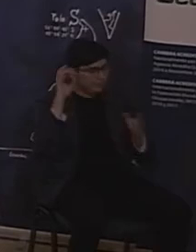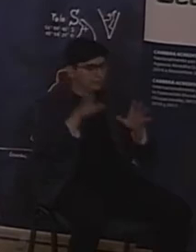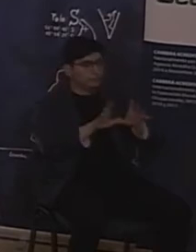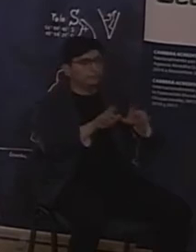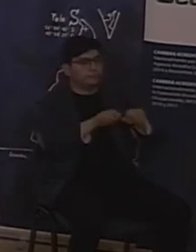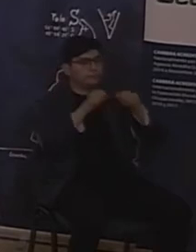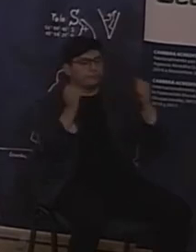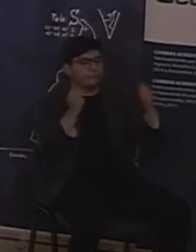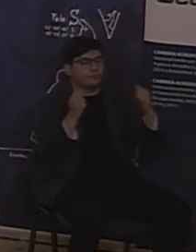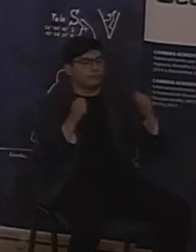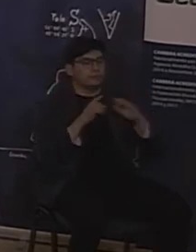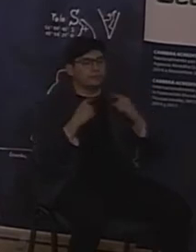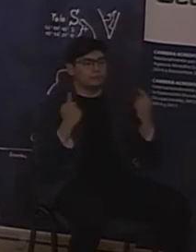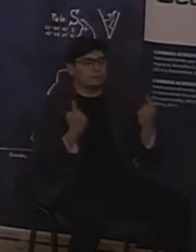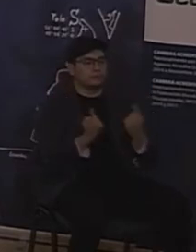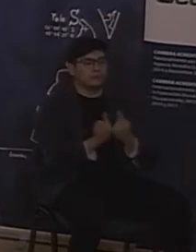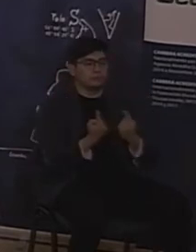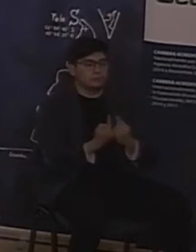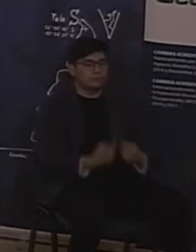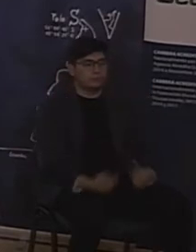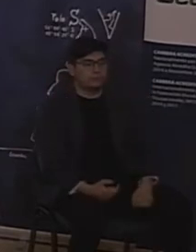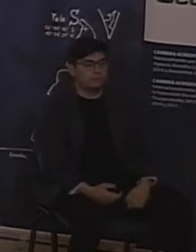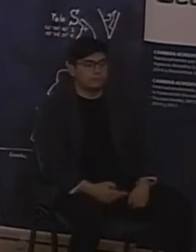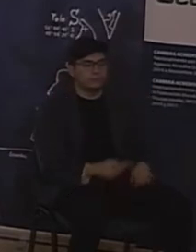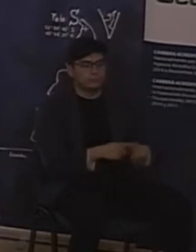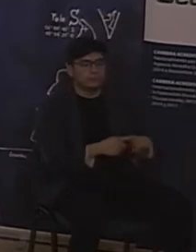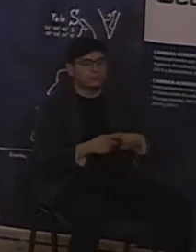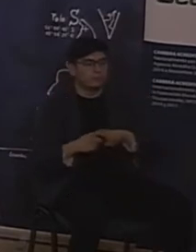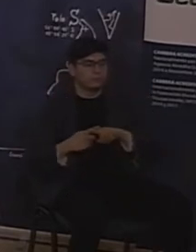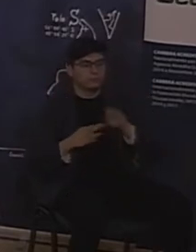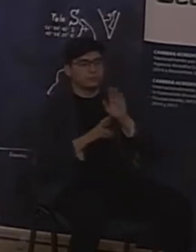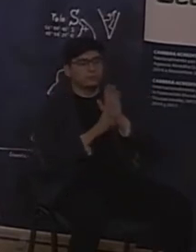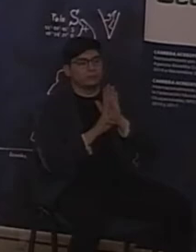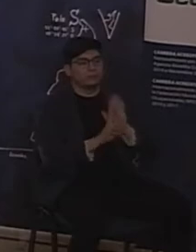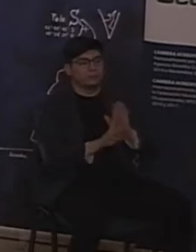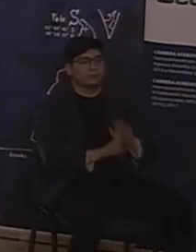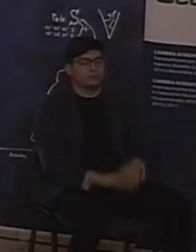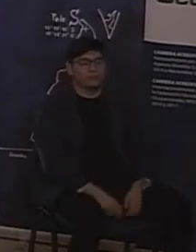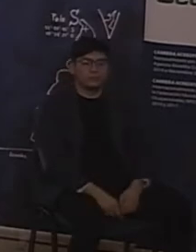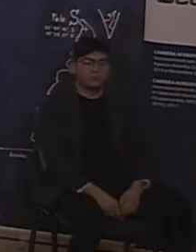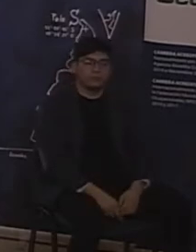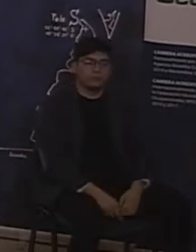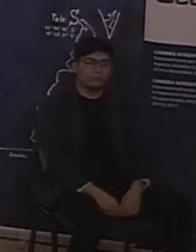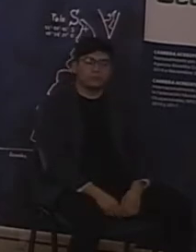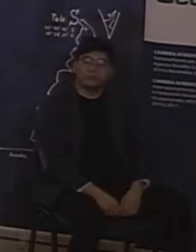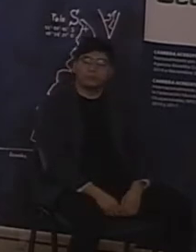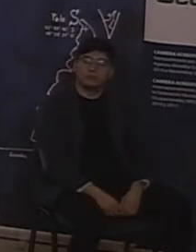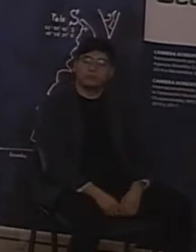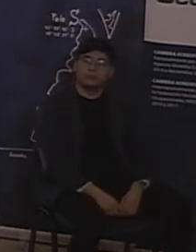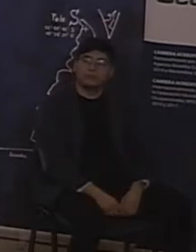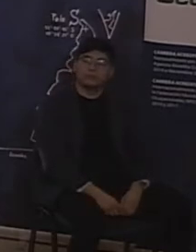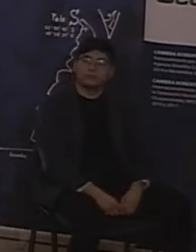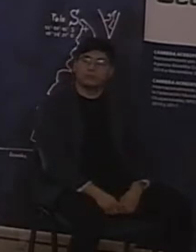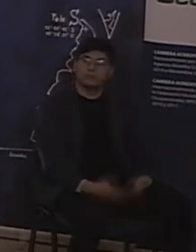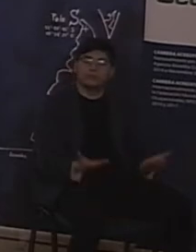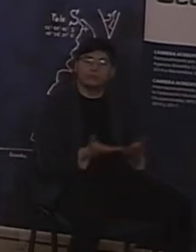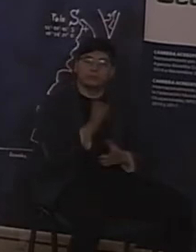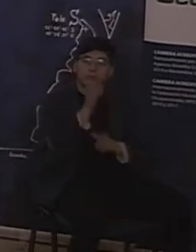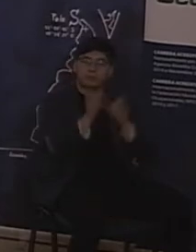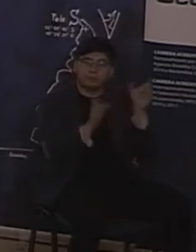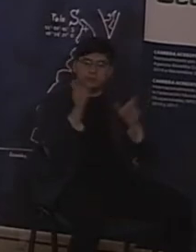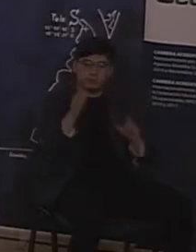para que la sociedad nos reconociera iguales y dignos como seres humanos